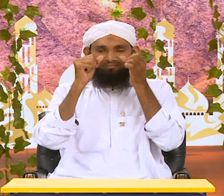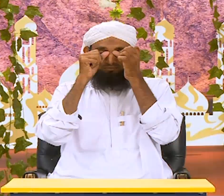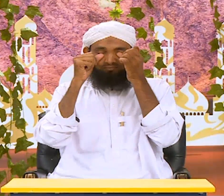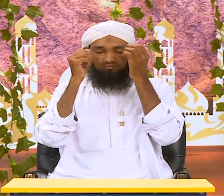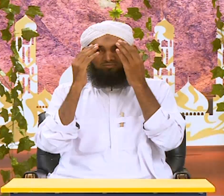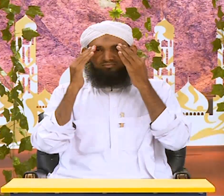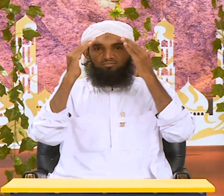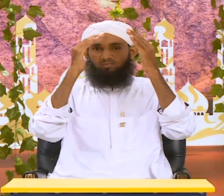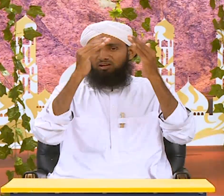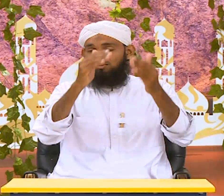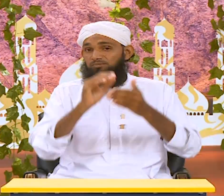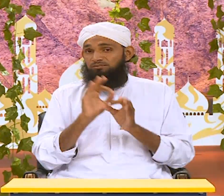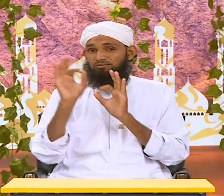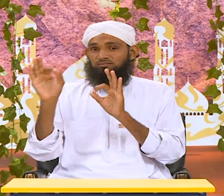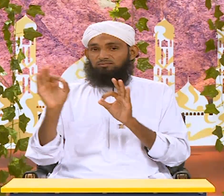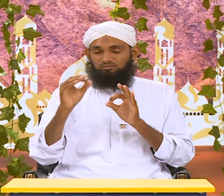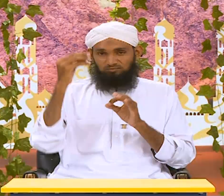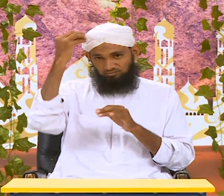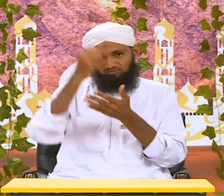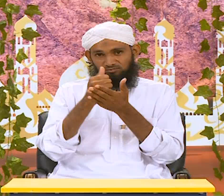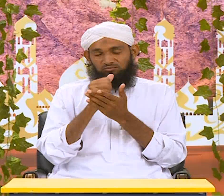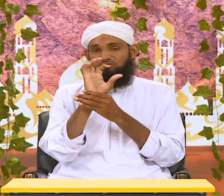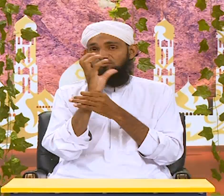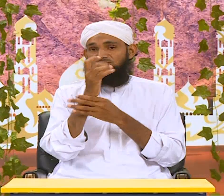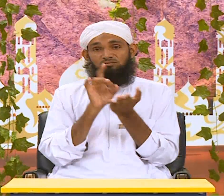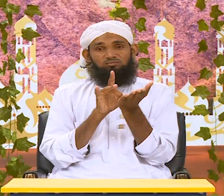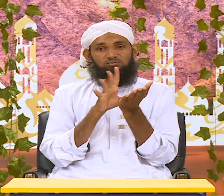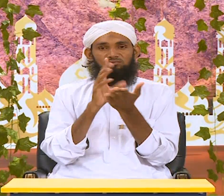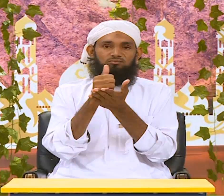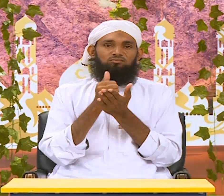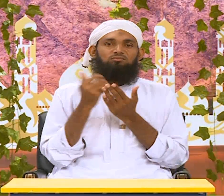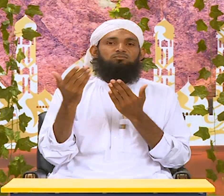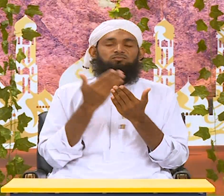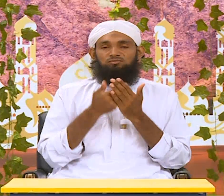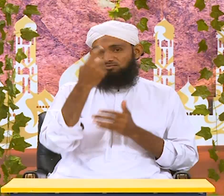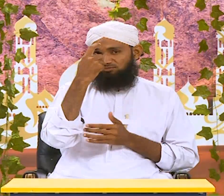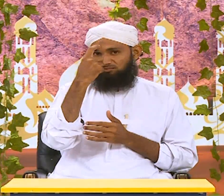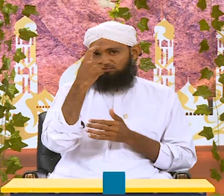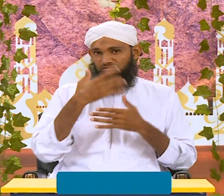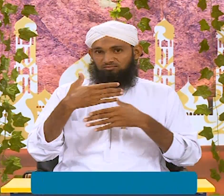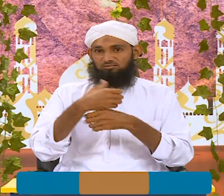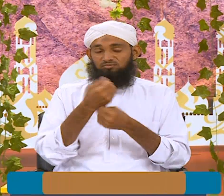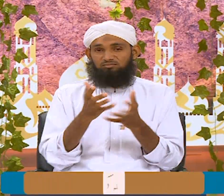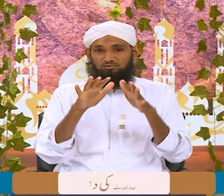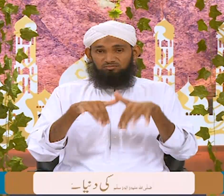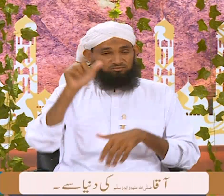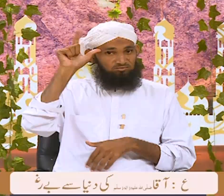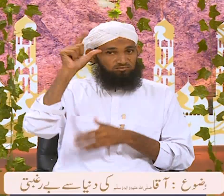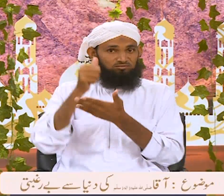علیہ وآلہ وصحبہ وسلم کے صدقے ہمیں دنیا سے بے رغبتی نصیب فرمائے۔ کاش ہم آخرت کی فکر کرنے والے بن جائیں۔